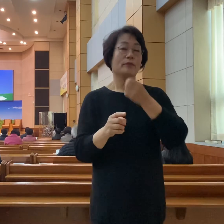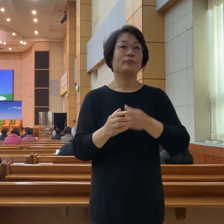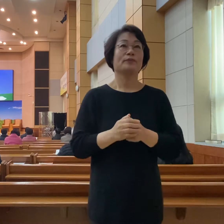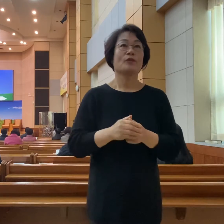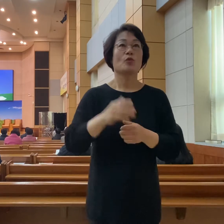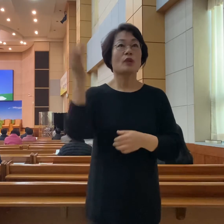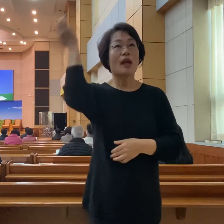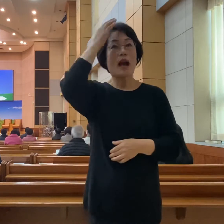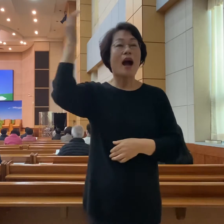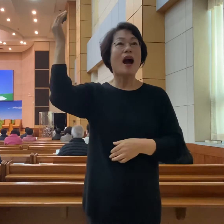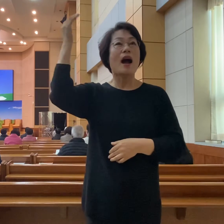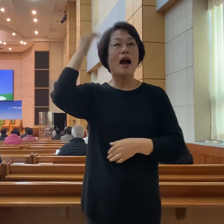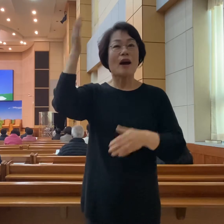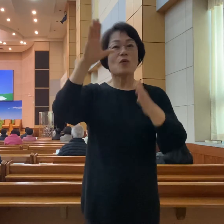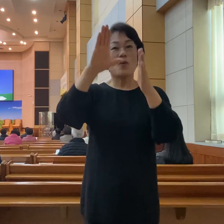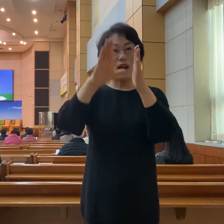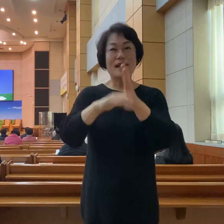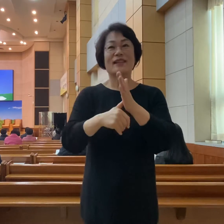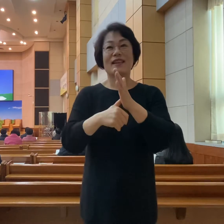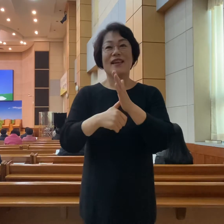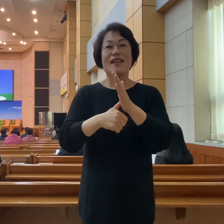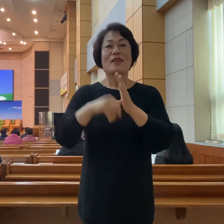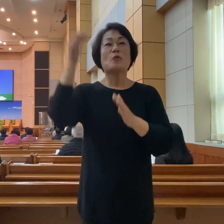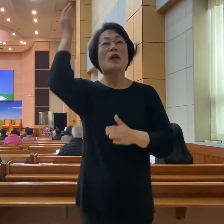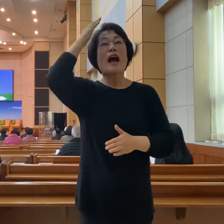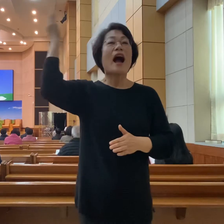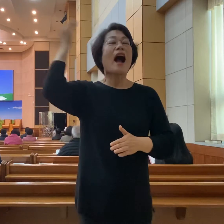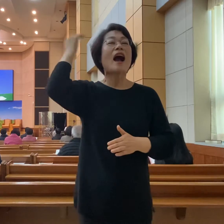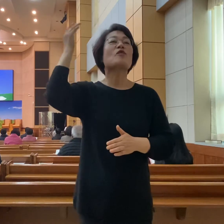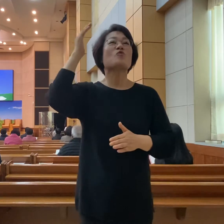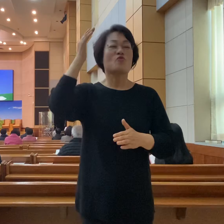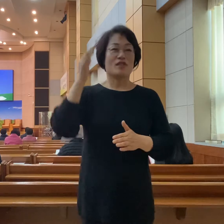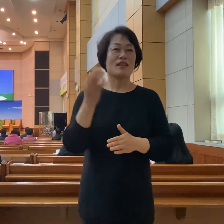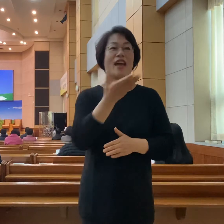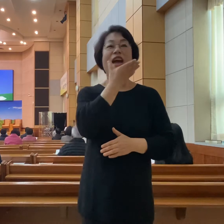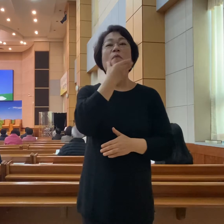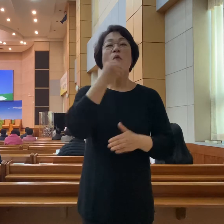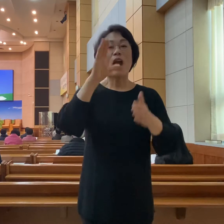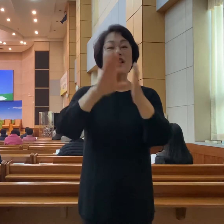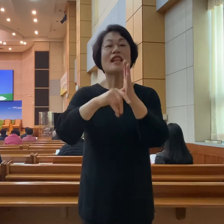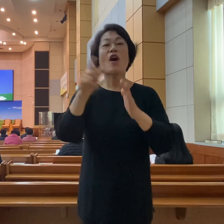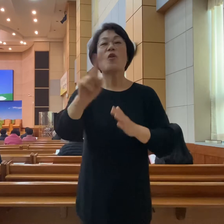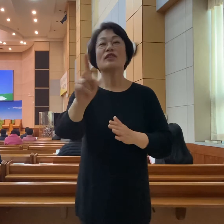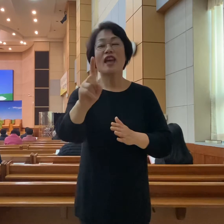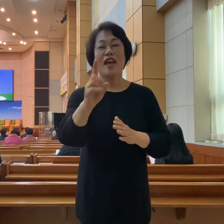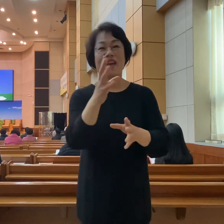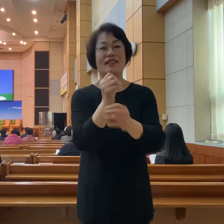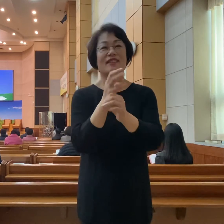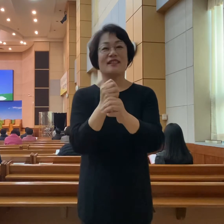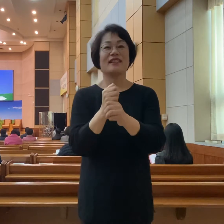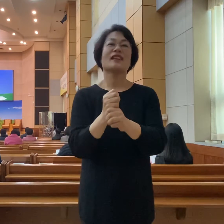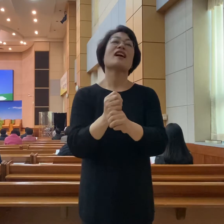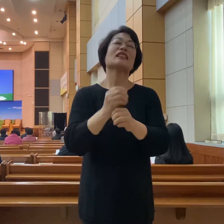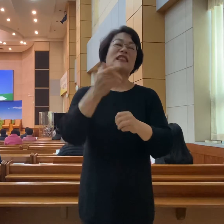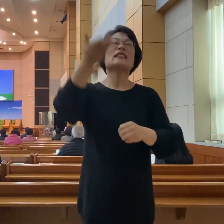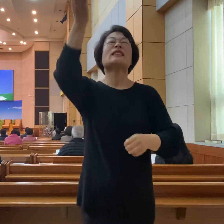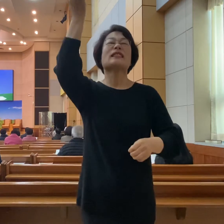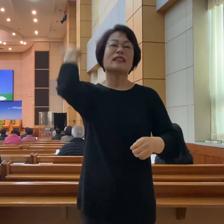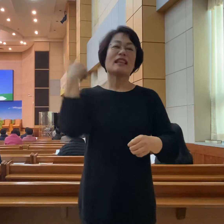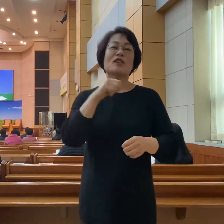우리나라도 행복할 때가 만불 시대, 그때 제일 행복했어요. 지금 3만 불이 넘는데도 행복하지